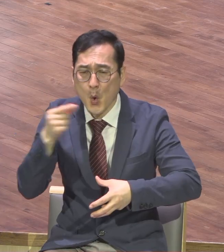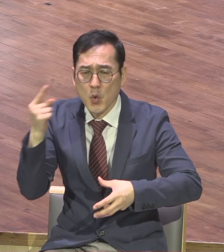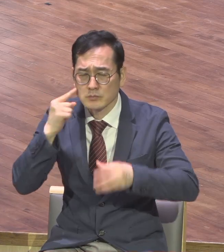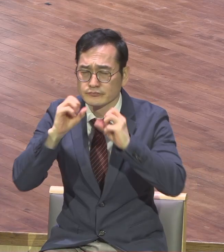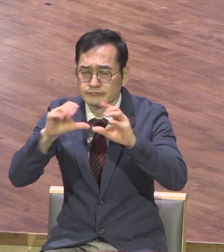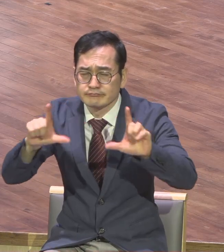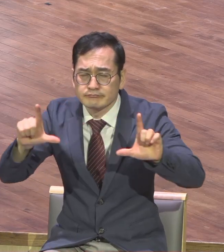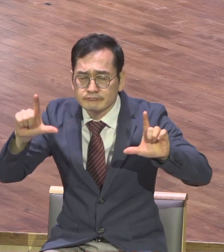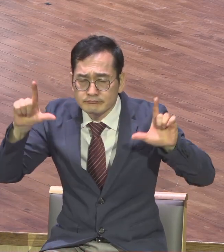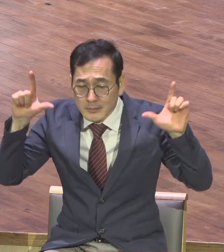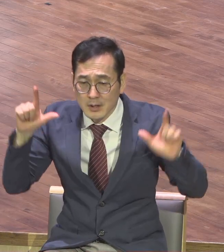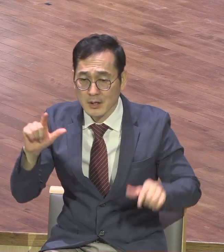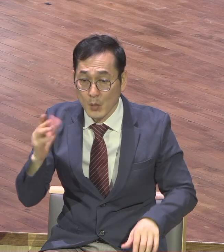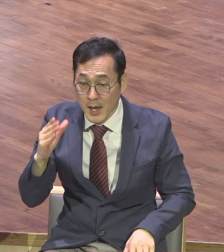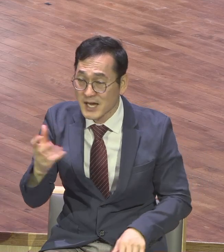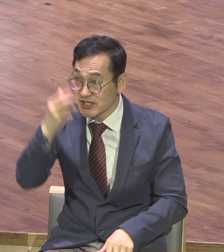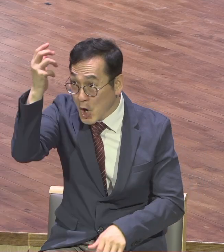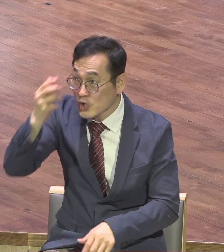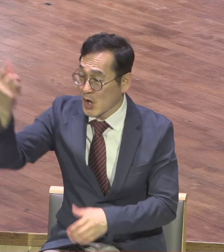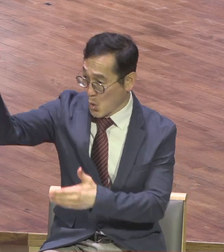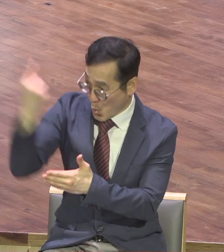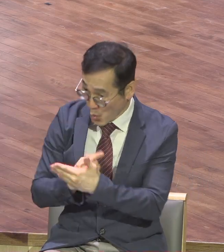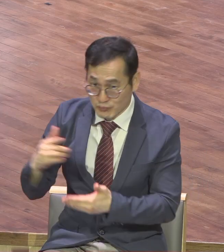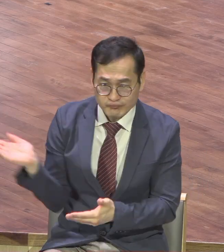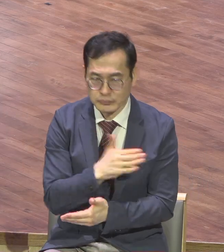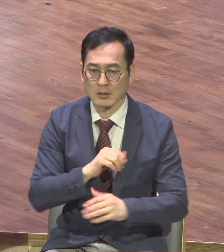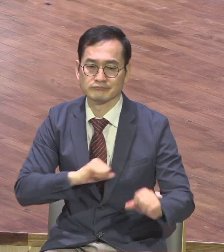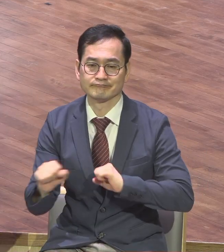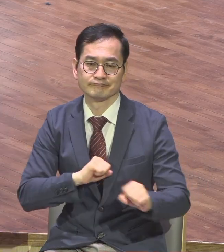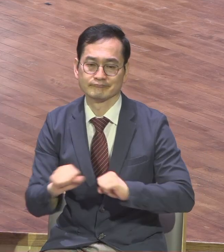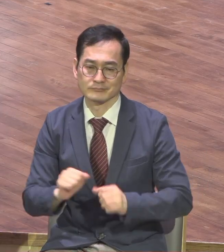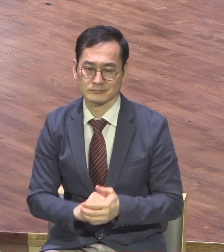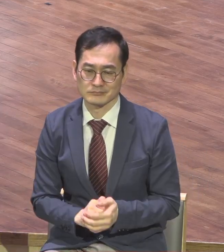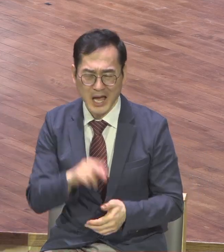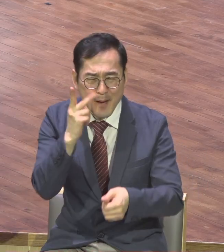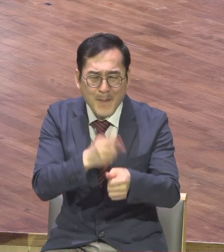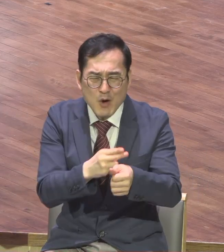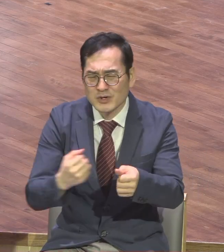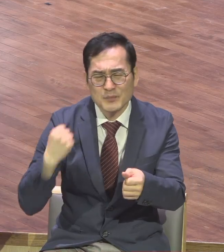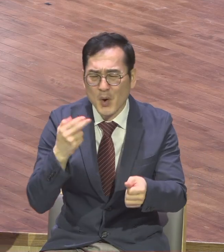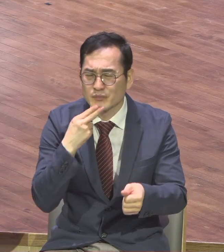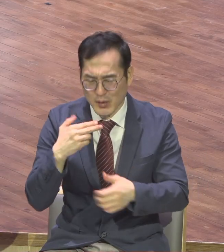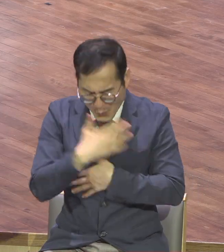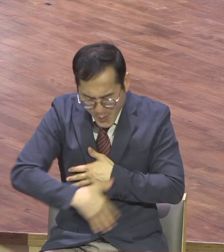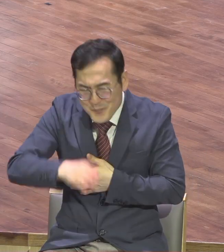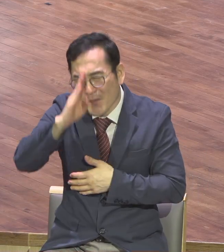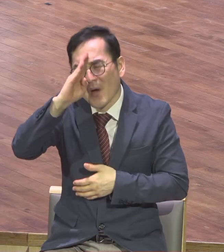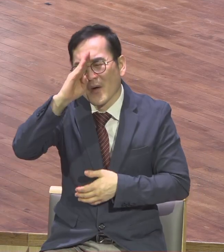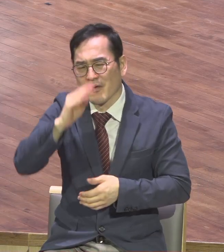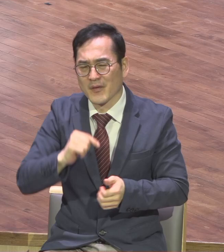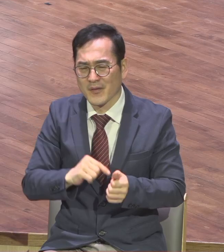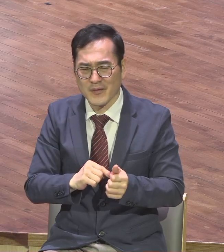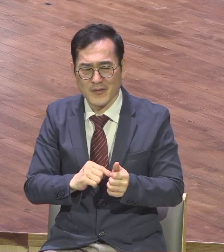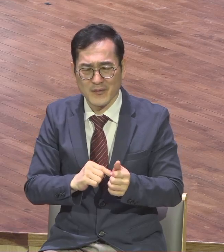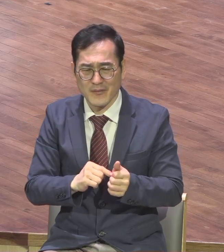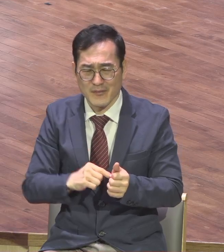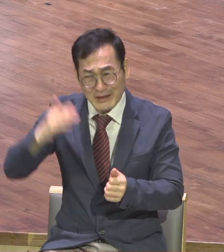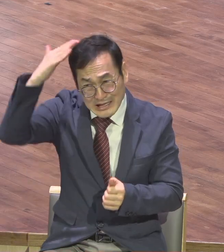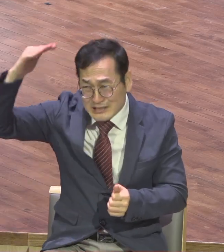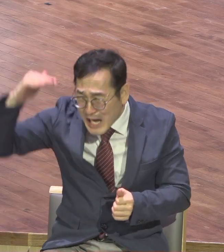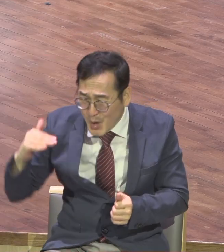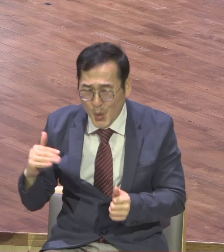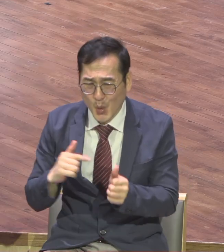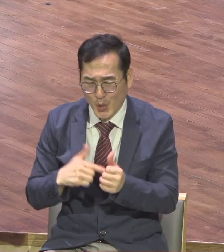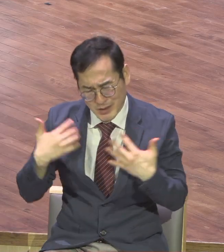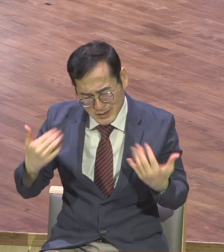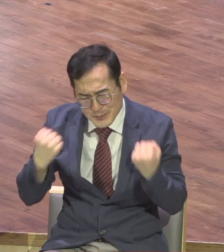뭐냐? 성령의 놀라운 바람을 타버렸어요. 바울이 무슨 힘이 있습니까? 몸도 안 좋습니다. 배경도 없습니다. 아무것도 없습니다.